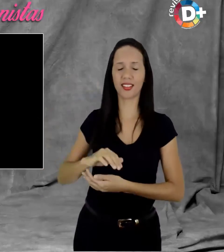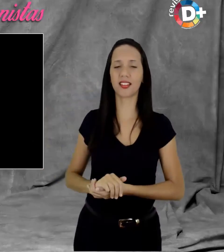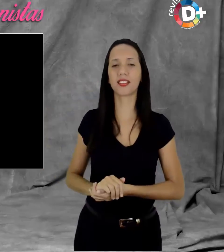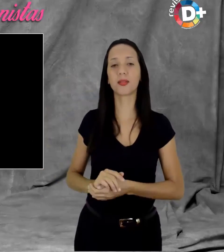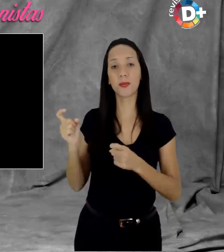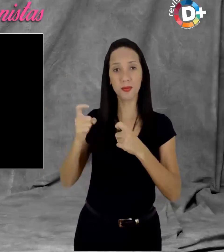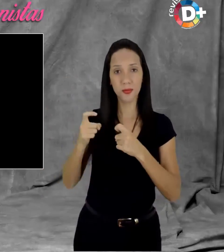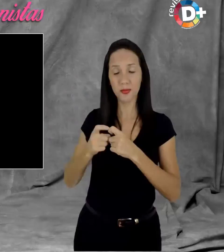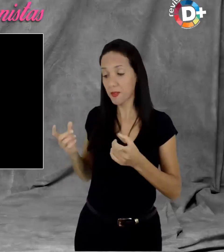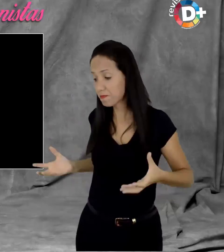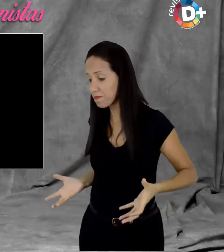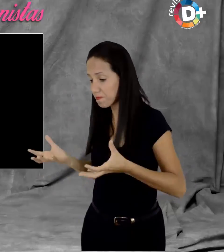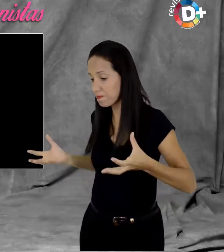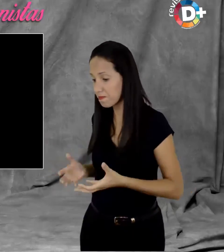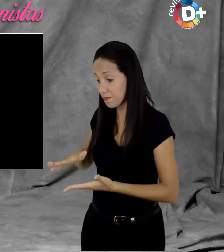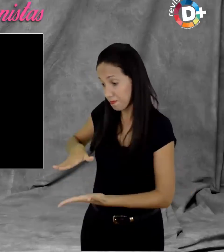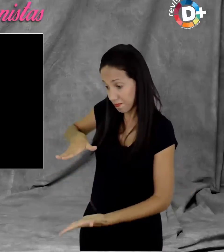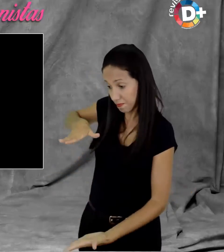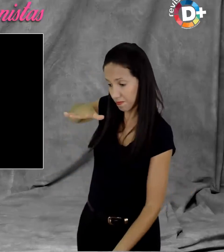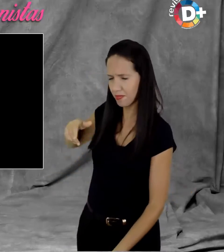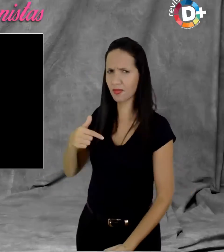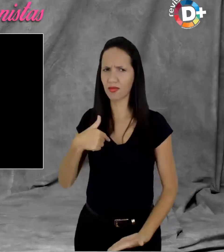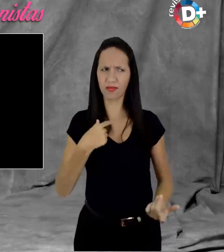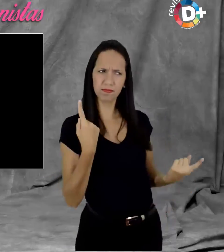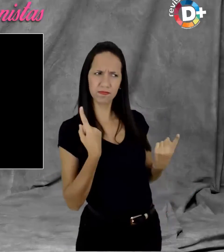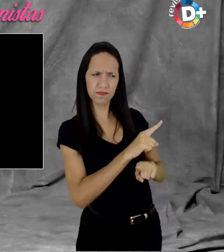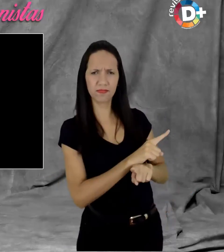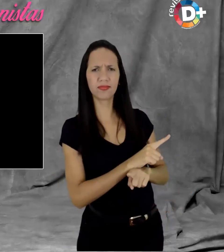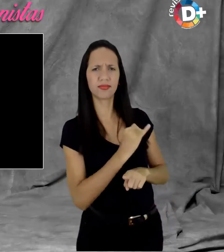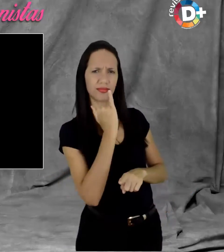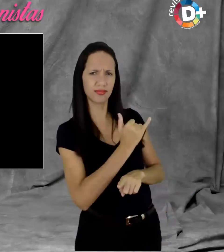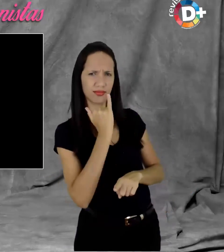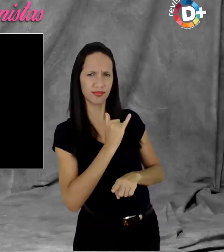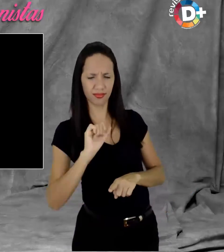o processo de alongamento, mas somos contra. Conta Adriana.